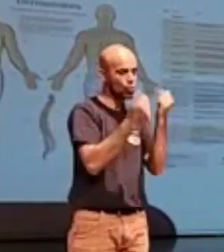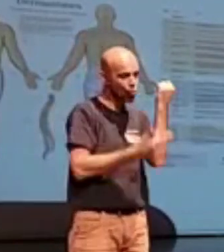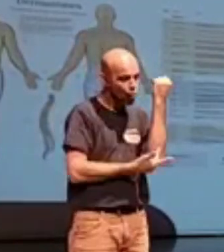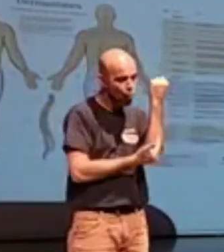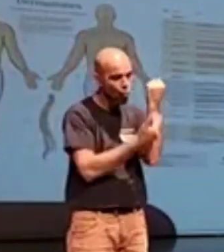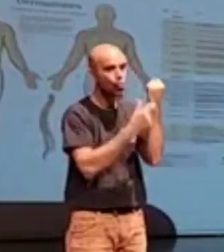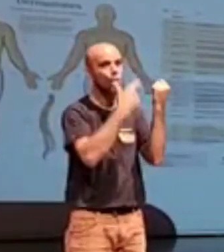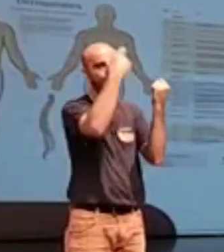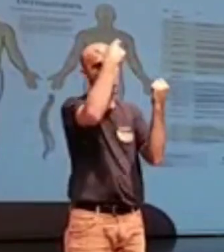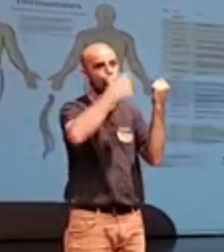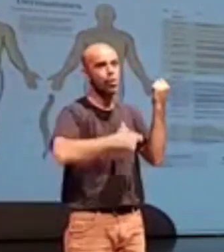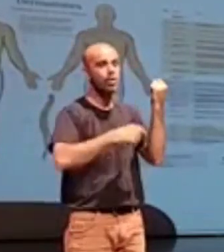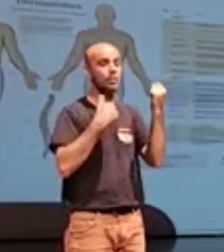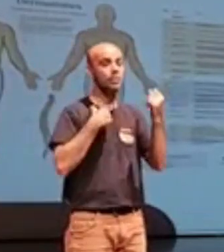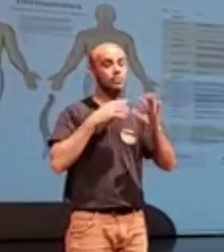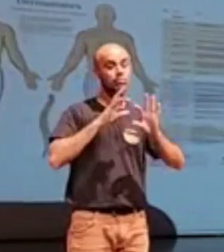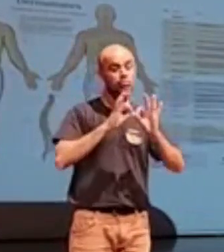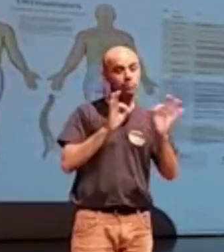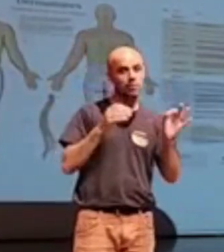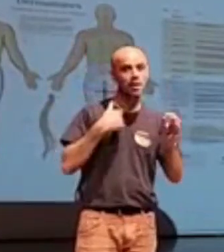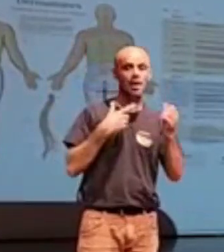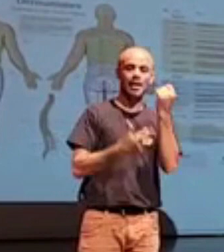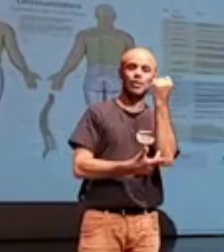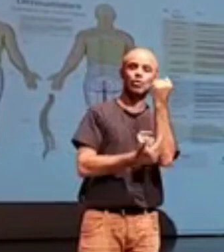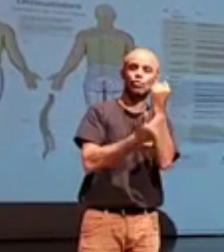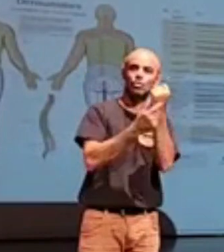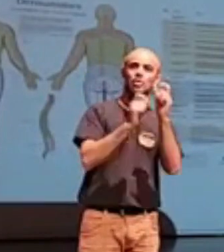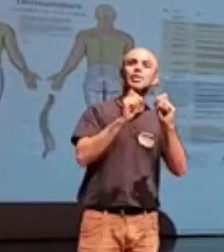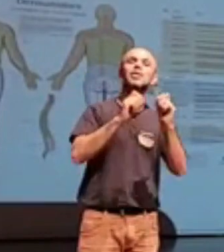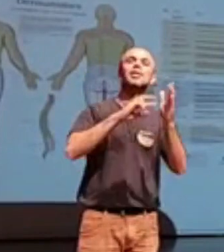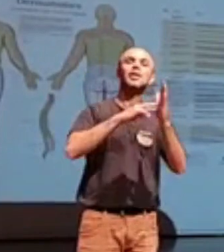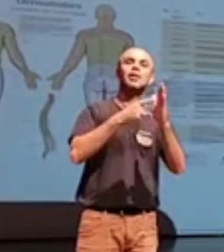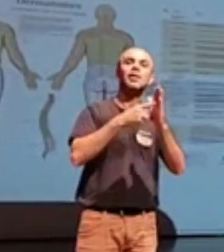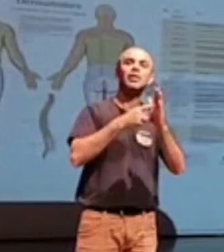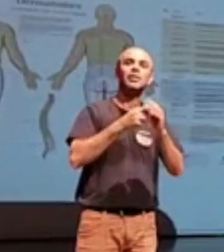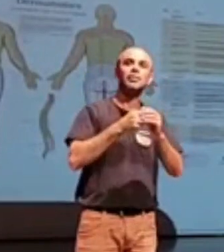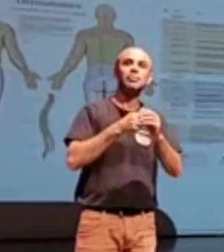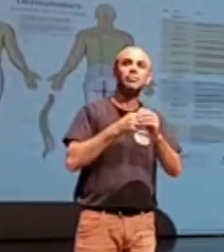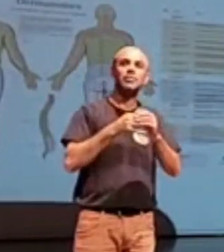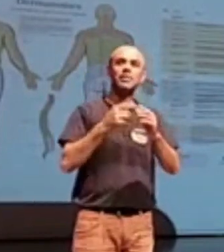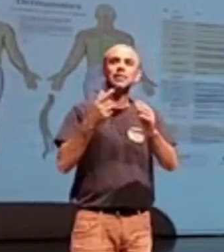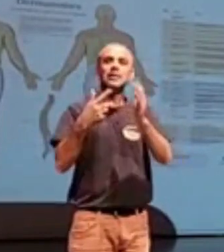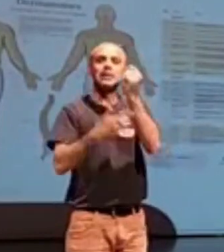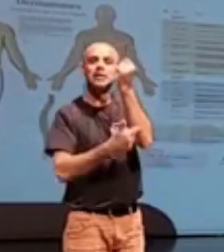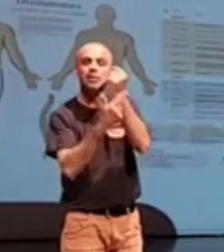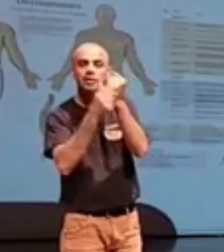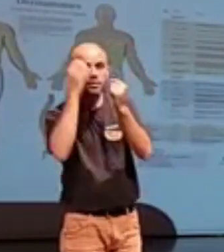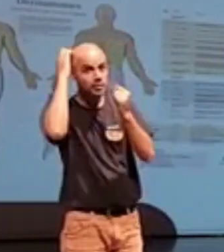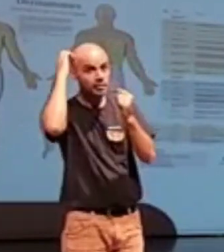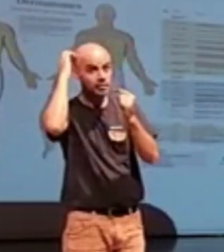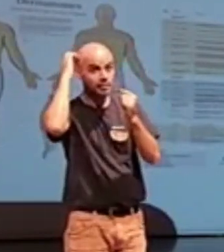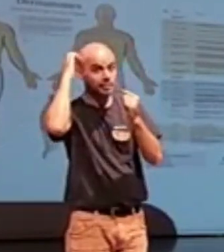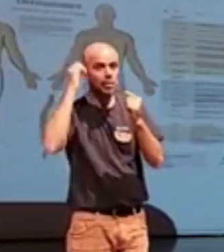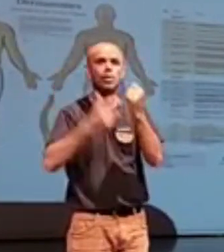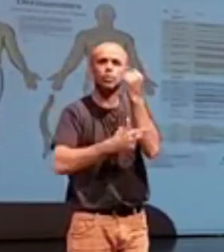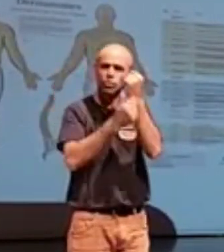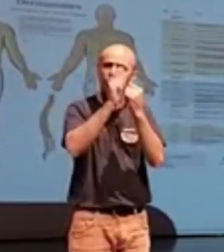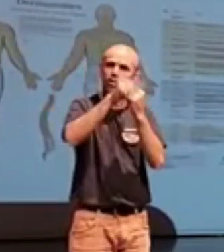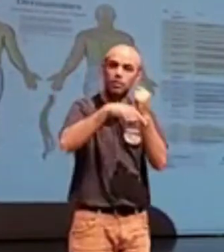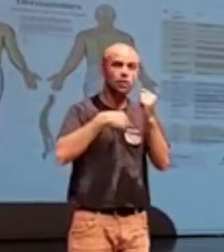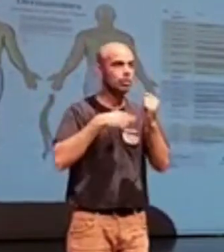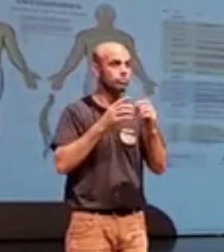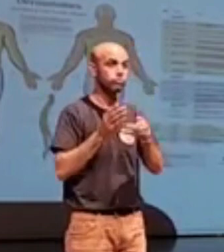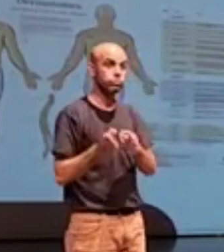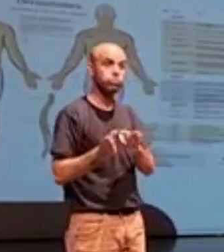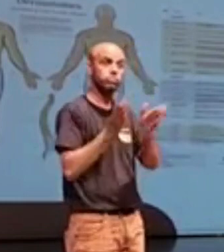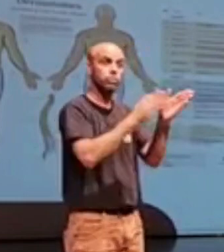médico, ele simplesmente vai falar de cirurgia, pegue uma outra opinião. Eu sou sempre a favor de meus pacientes procurarem uma outra opinião.